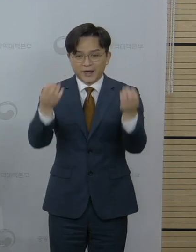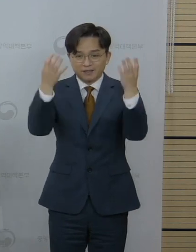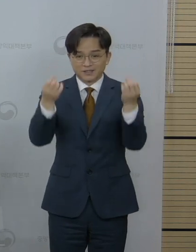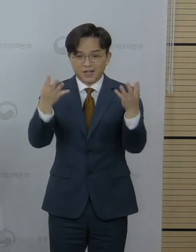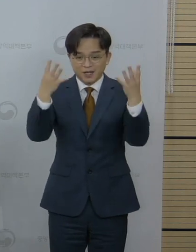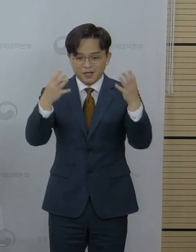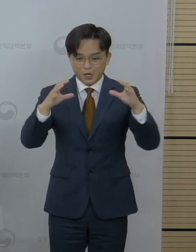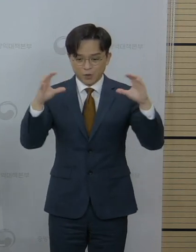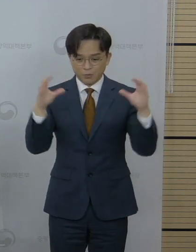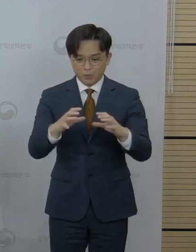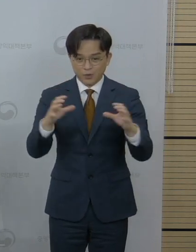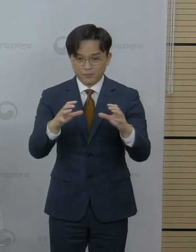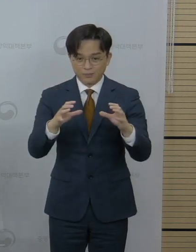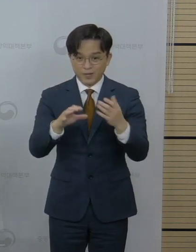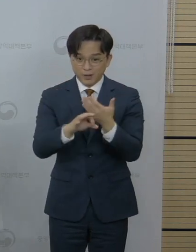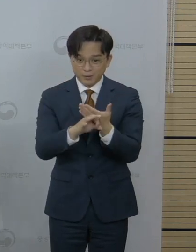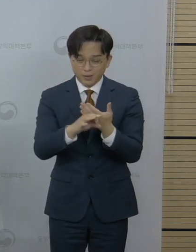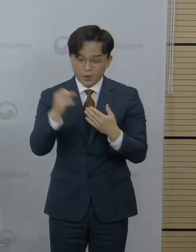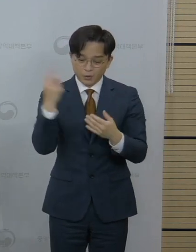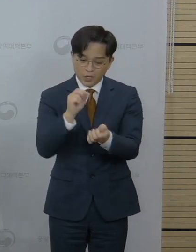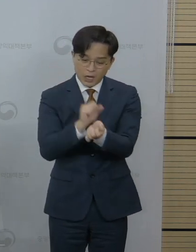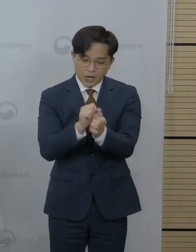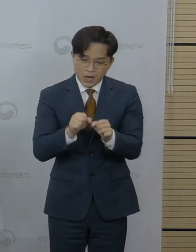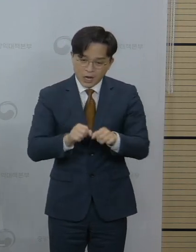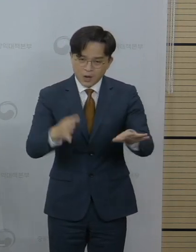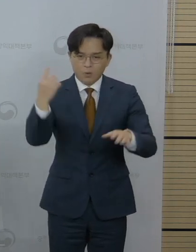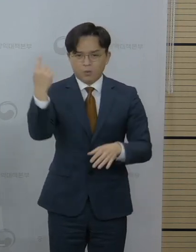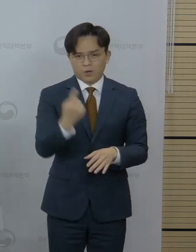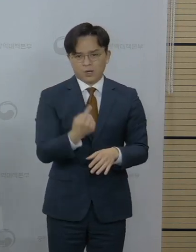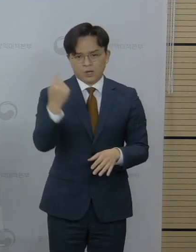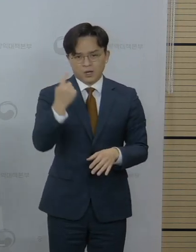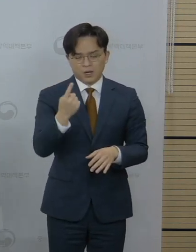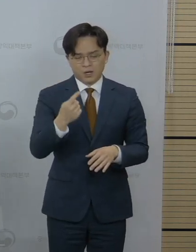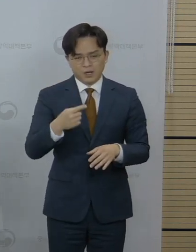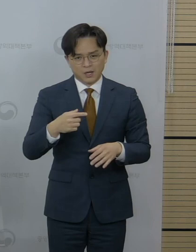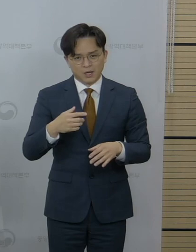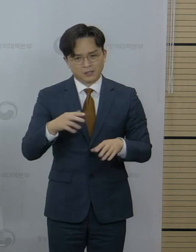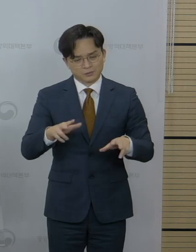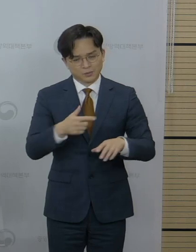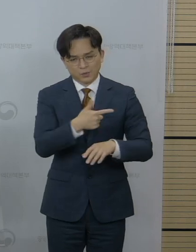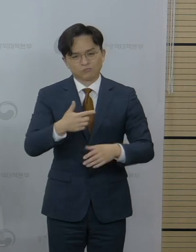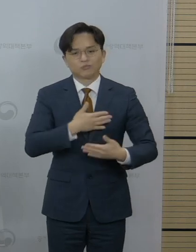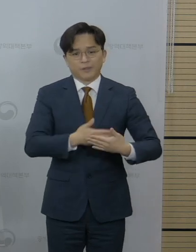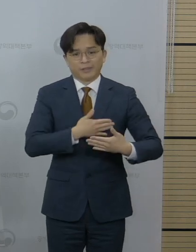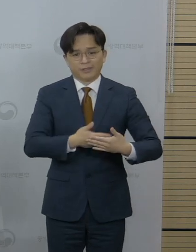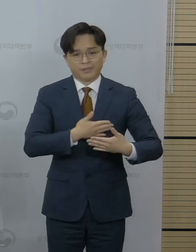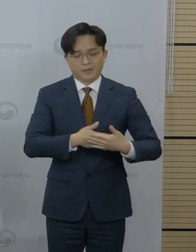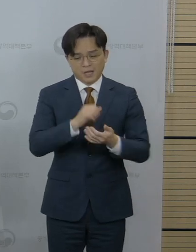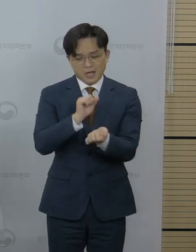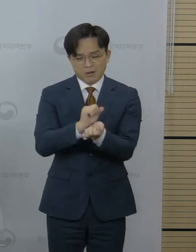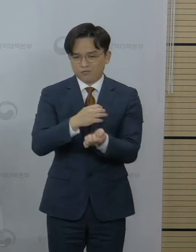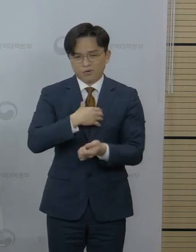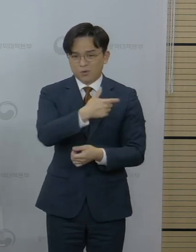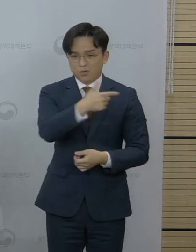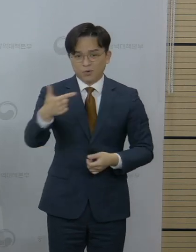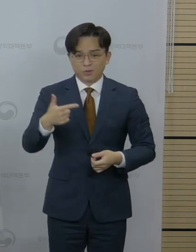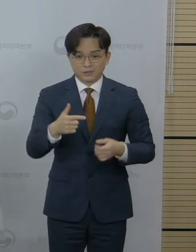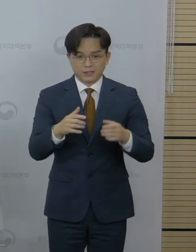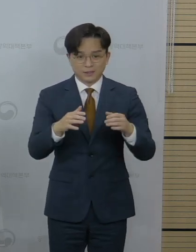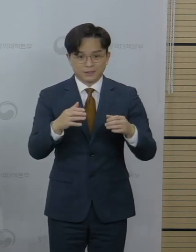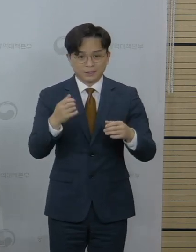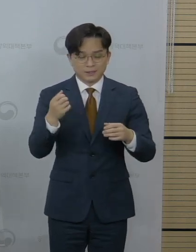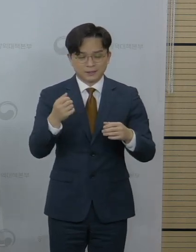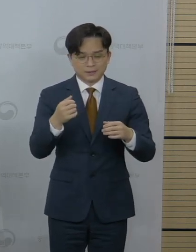될수 있는 만큼 전국의 감염 위험도는 매우 높습니다. 모임이 없으면